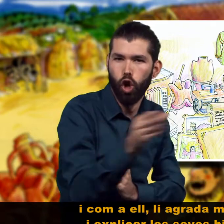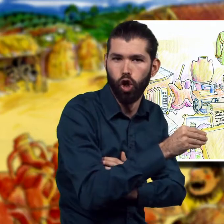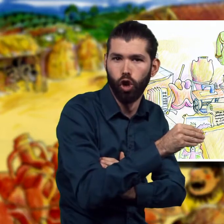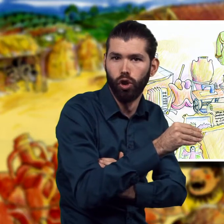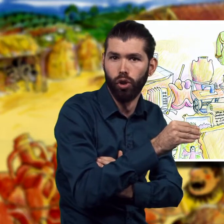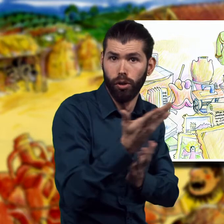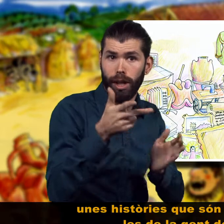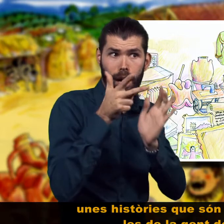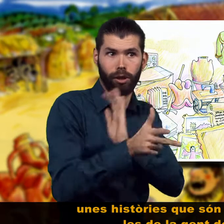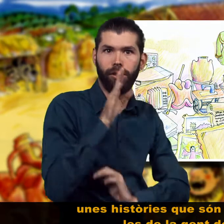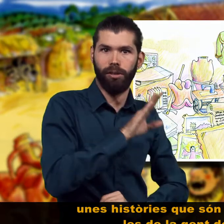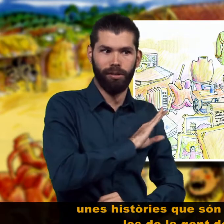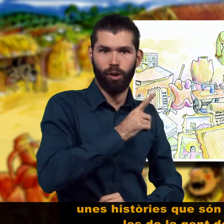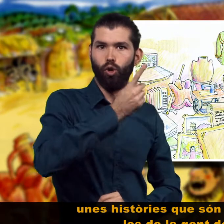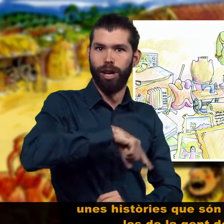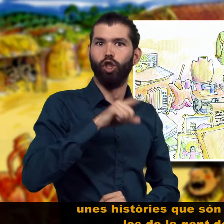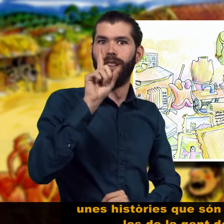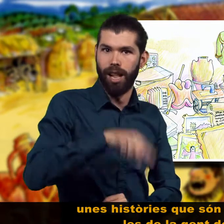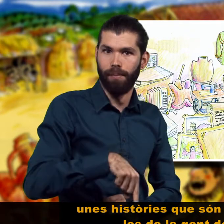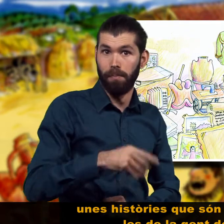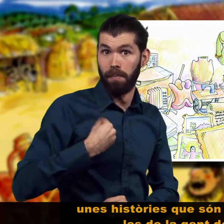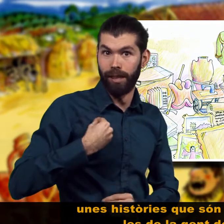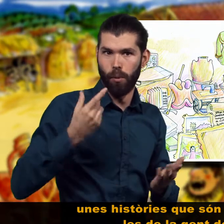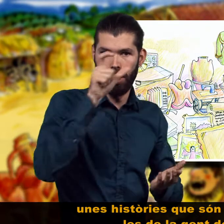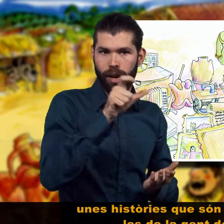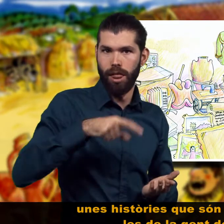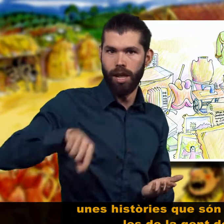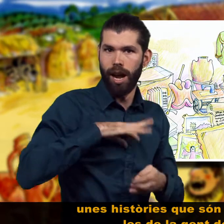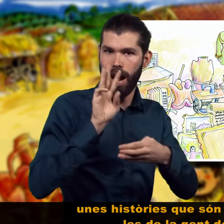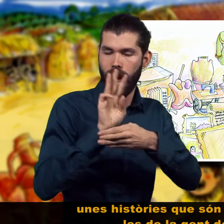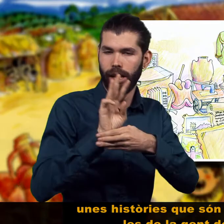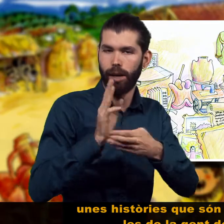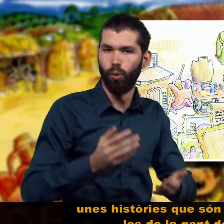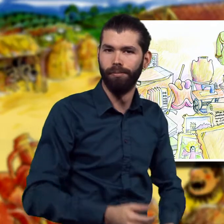Unes històries que són també les nostres, les de la gent de Cardedeu.